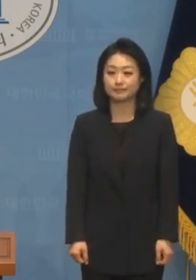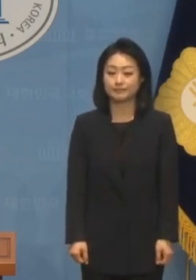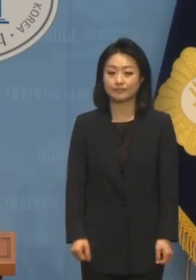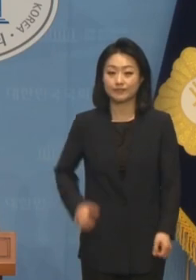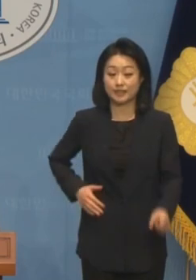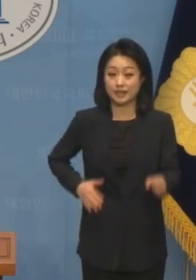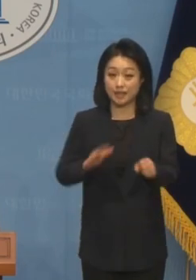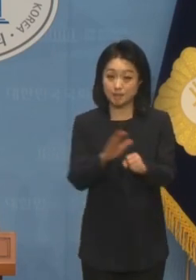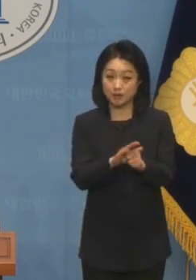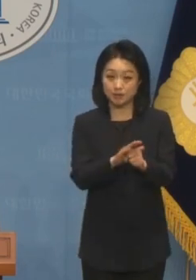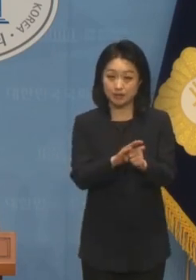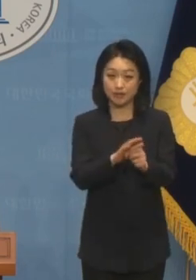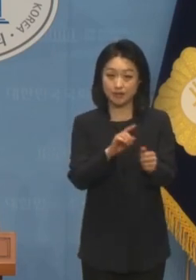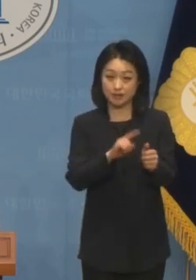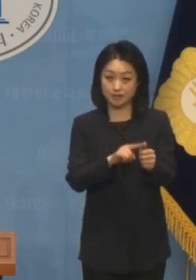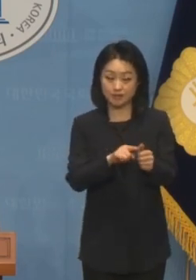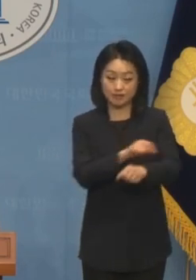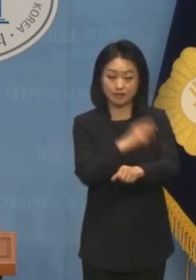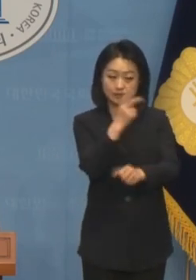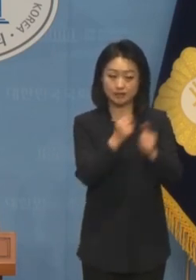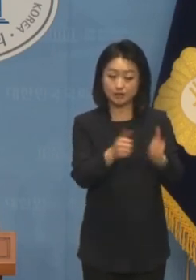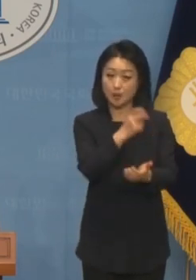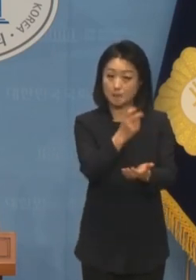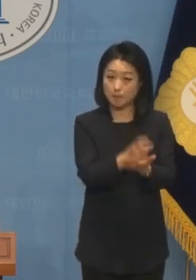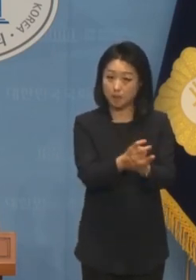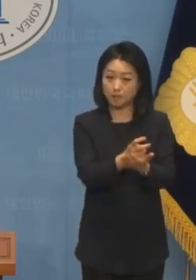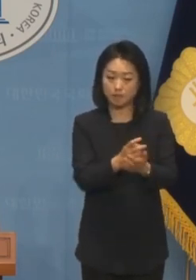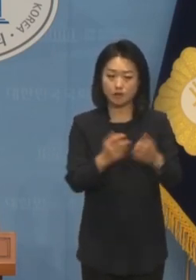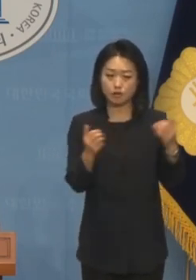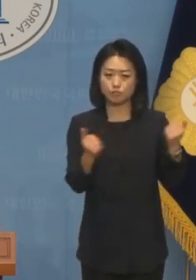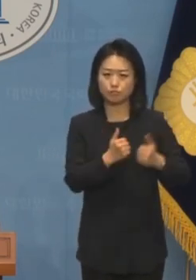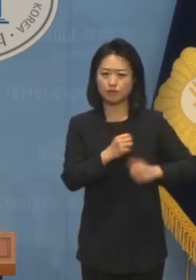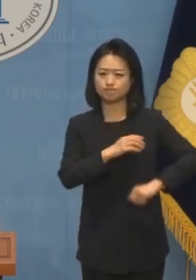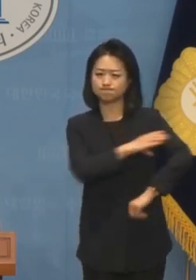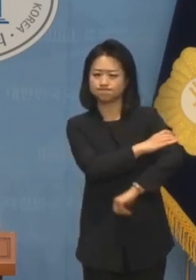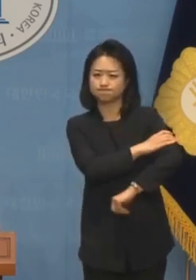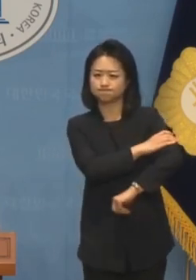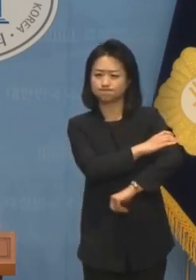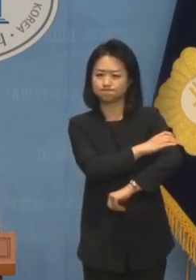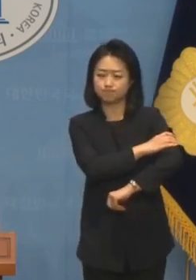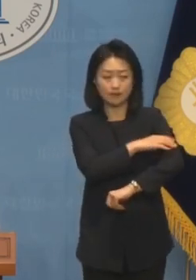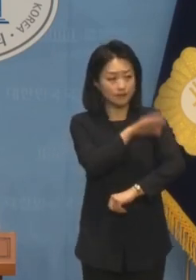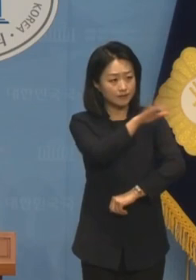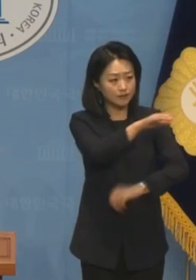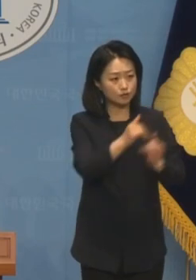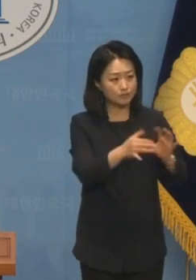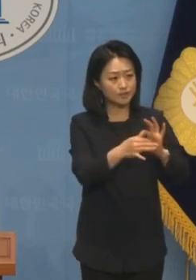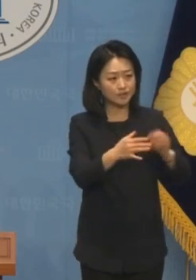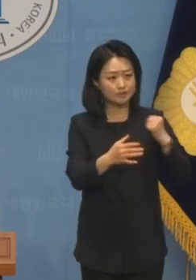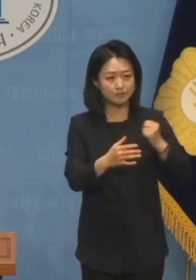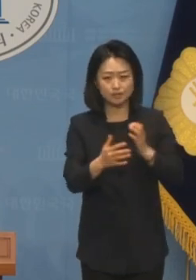해병대원 특검법이 의회 폭거라니 국민의힘은 국민의 헛웃음이 들리지 않습니까?